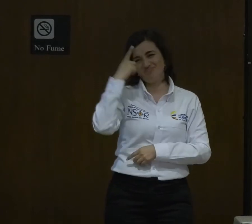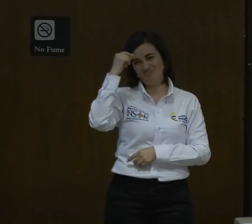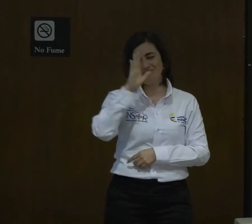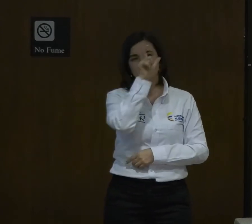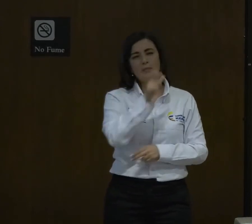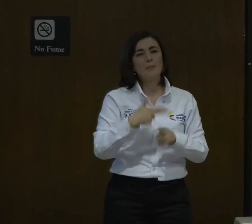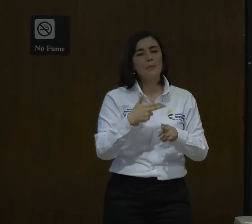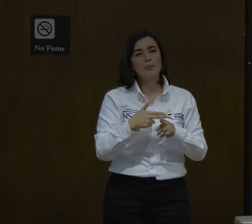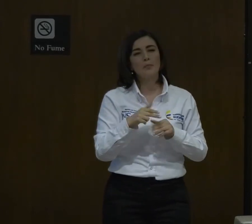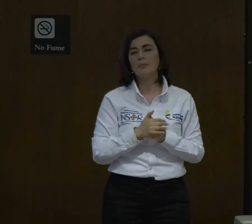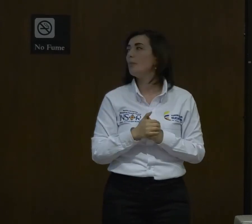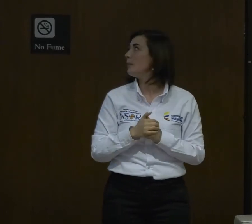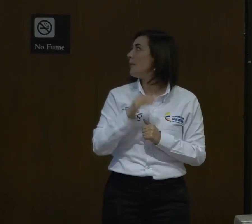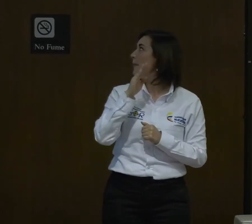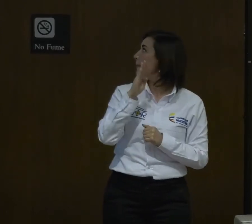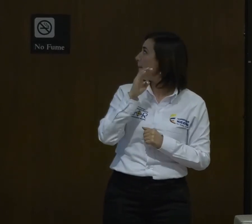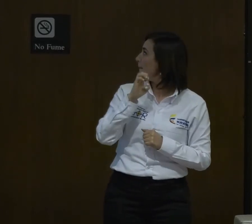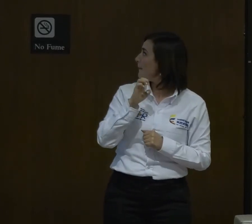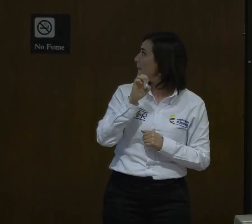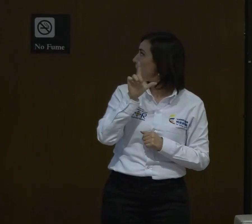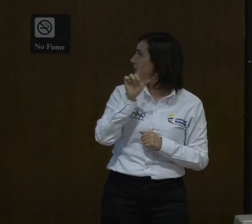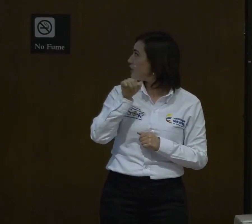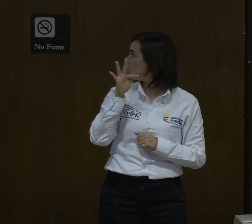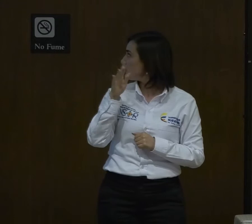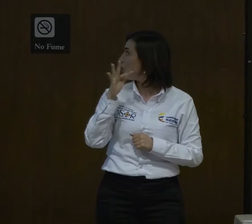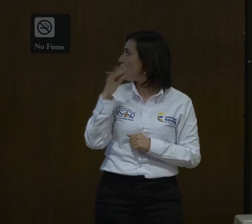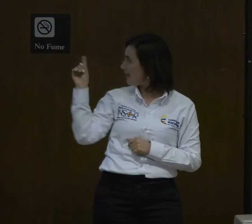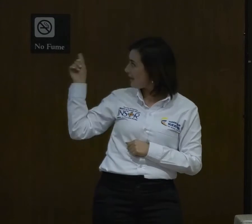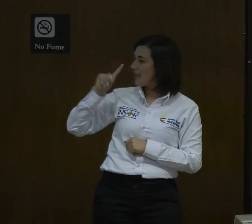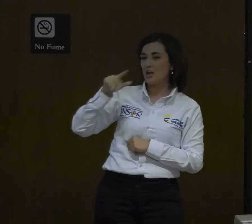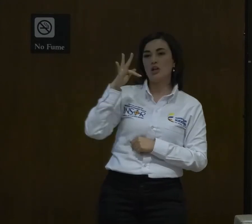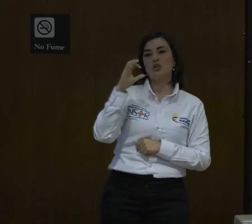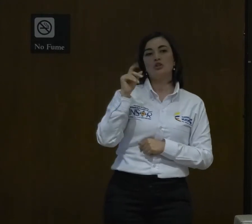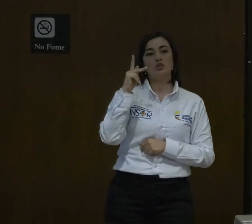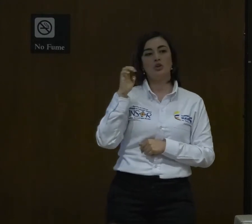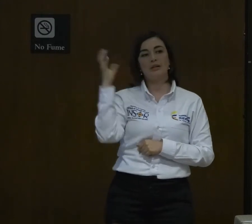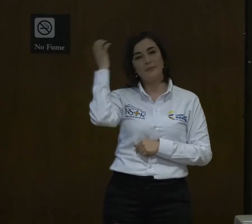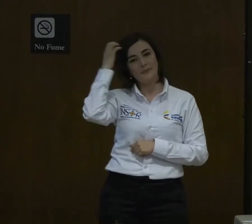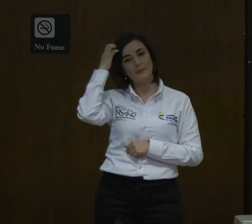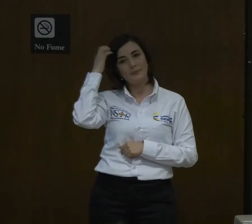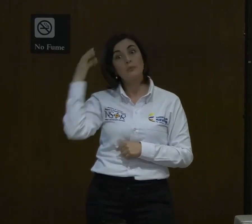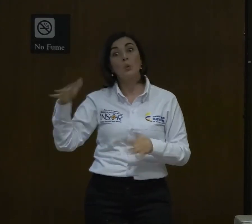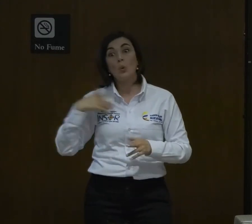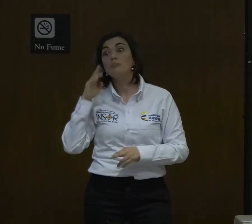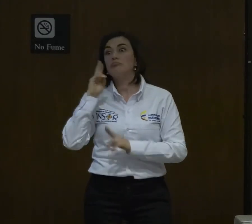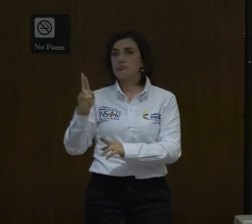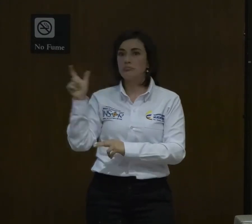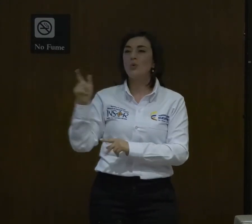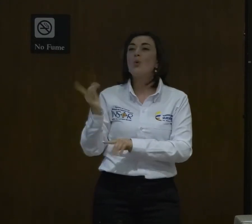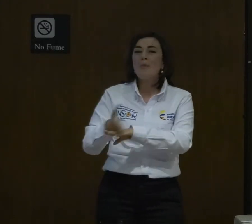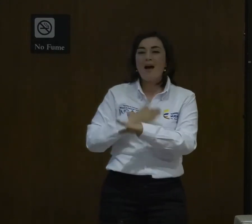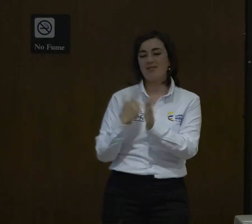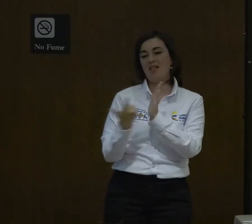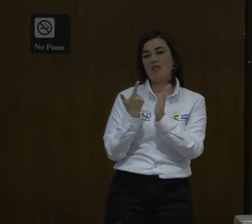profesor Bill Stokoe, y fue a raíz de la publicación de un libro, de un